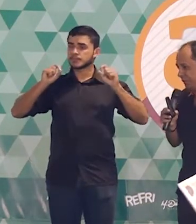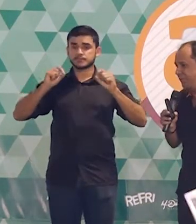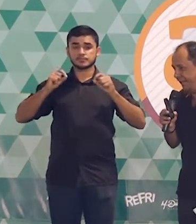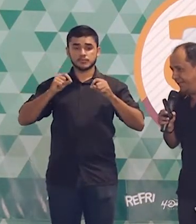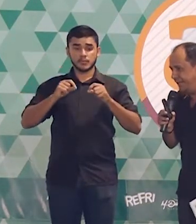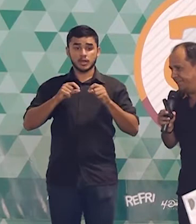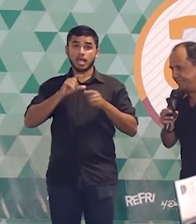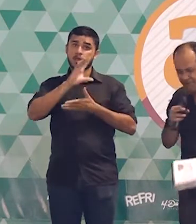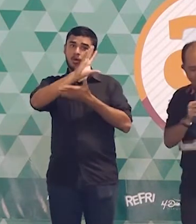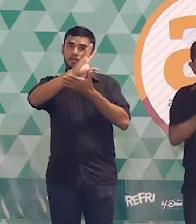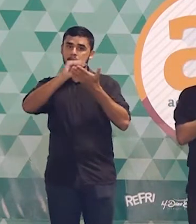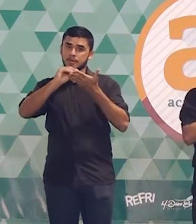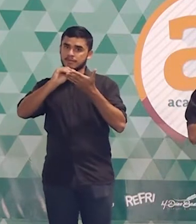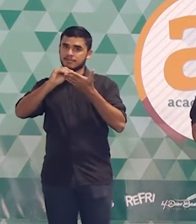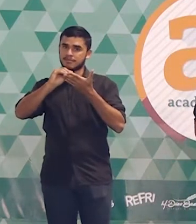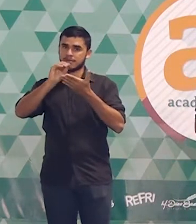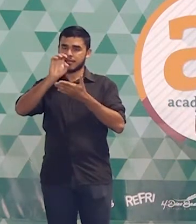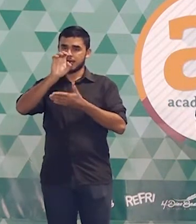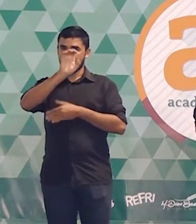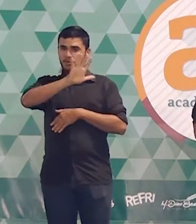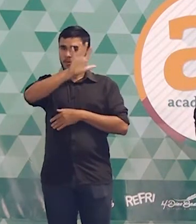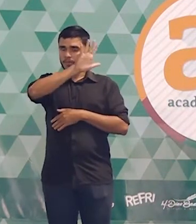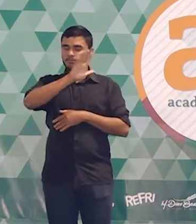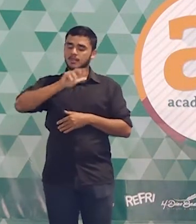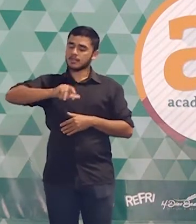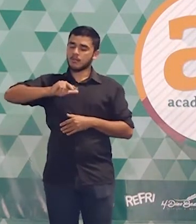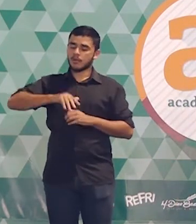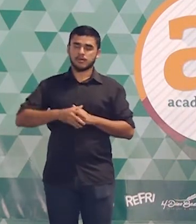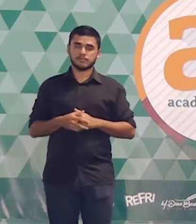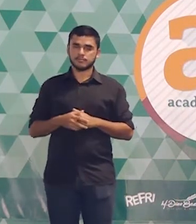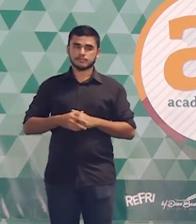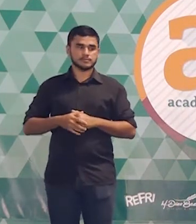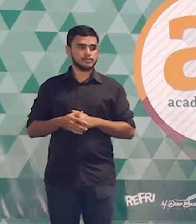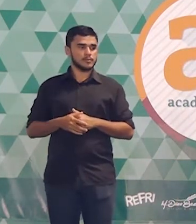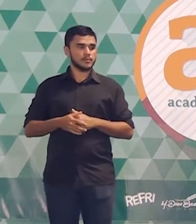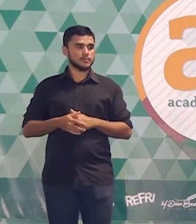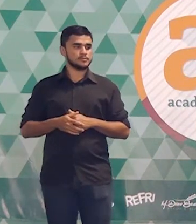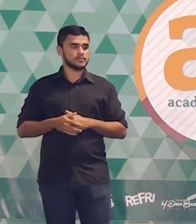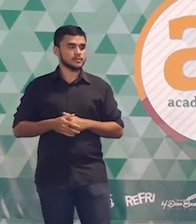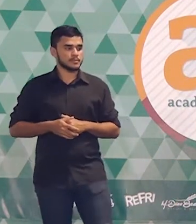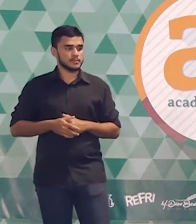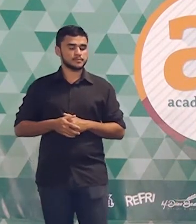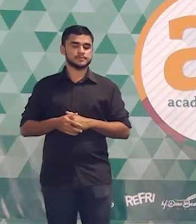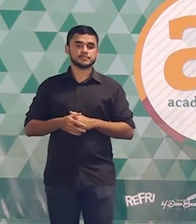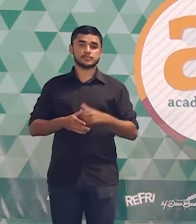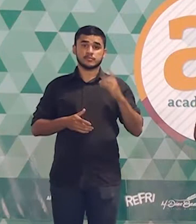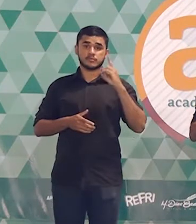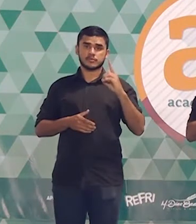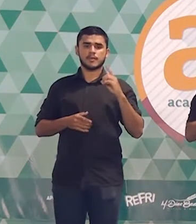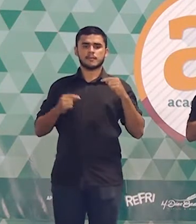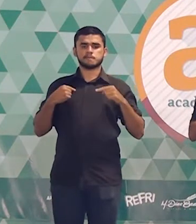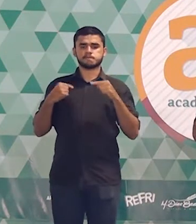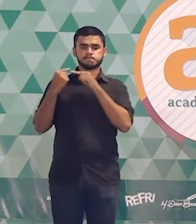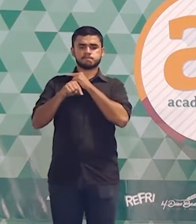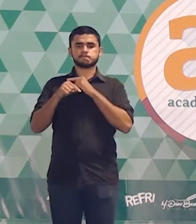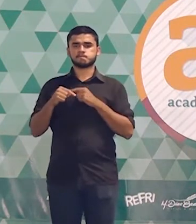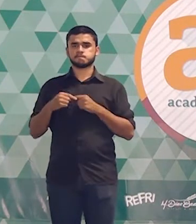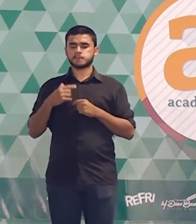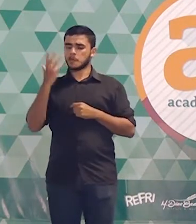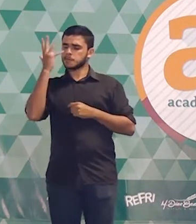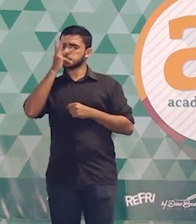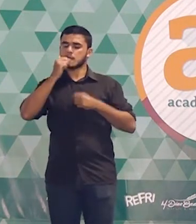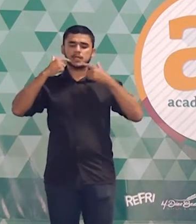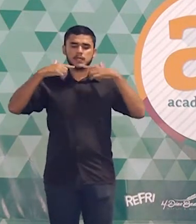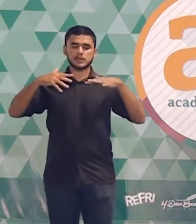da arte europeia. Vamos passar para D. Marca o rompimento com o belo natural na